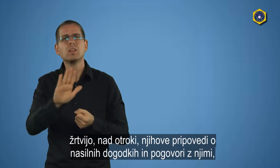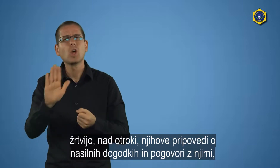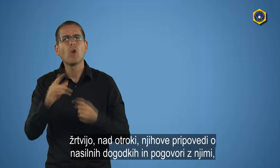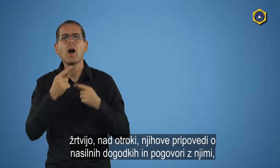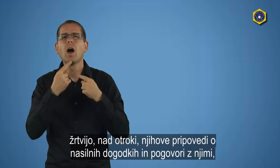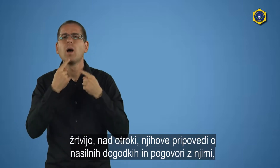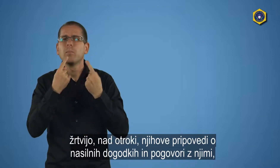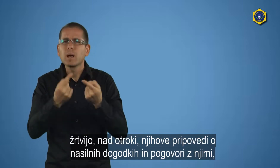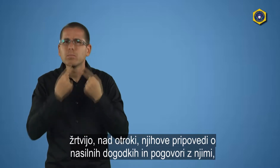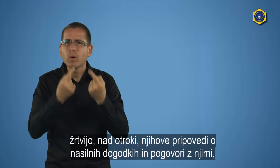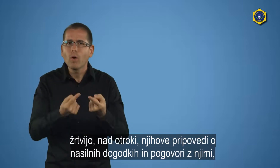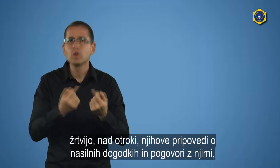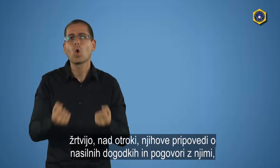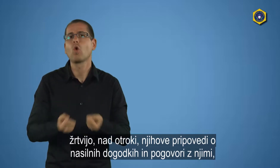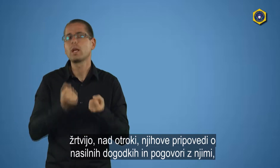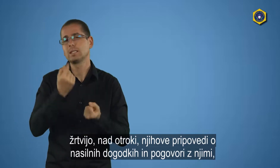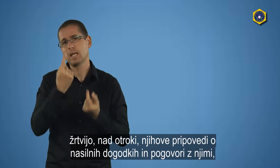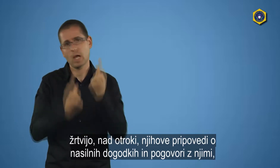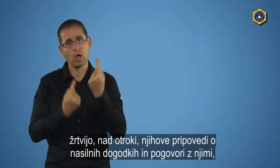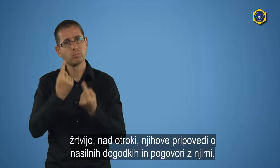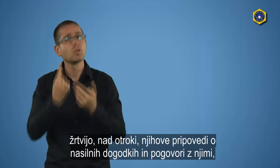nasilnih dogodkih in pogovori z njimi.